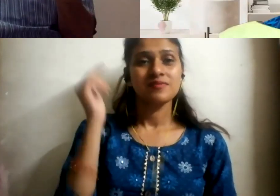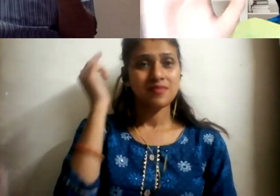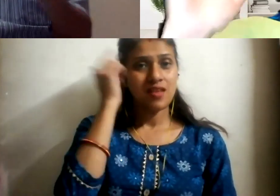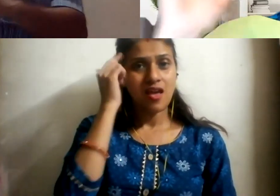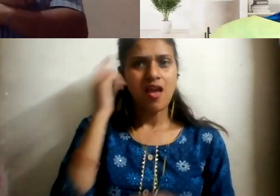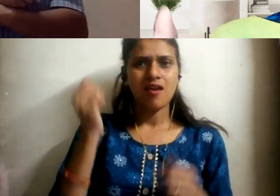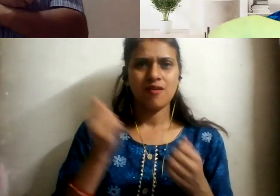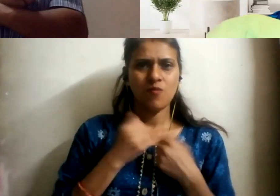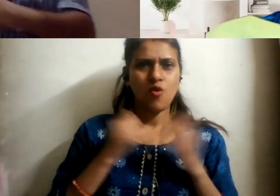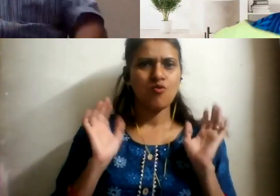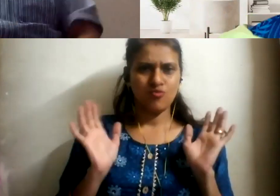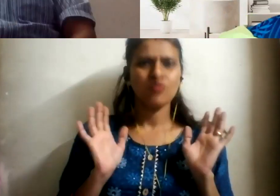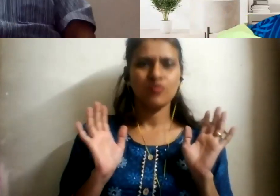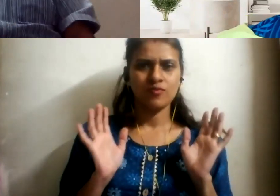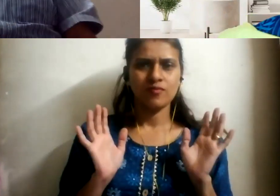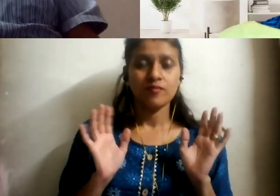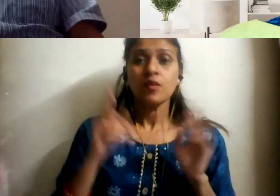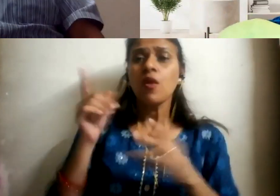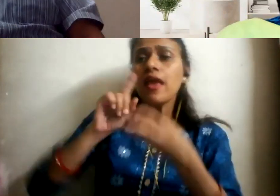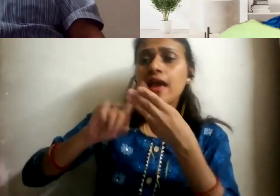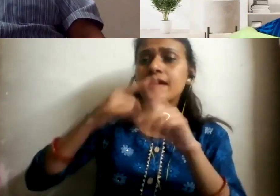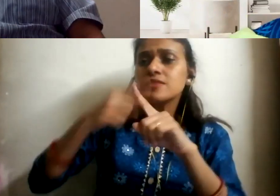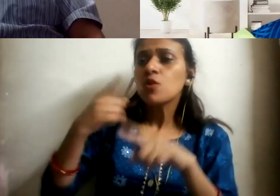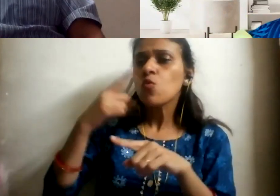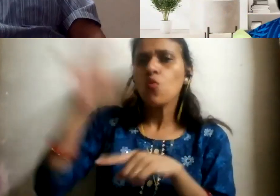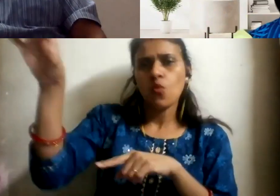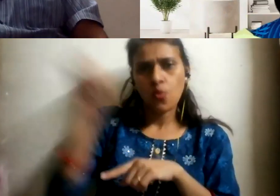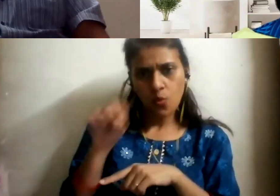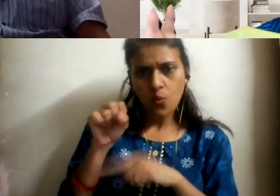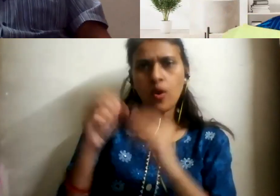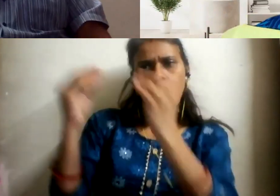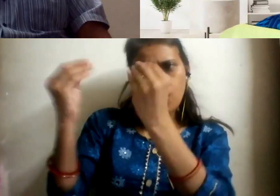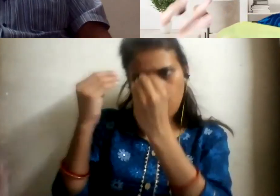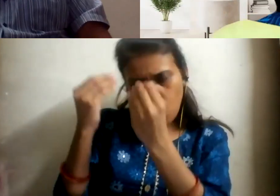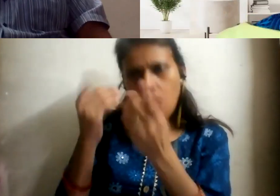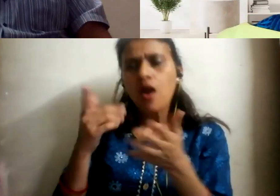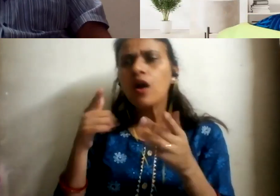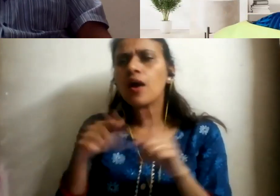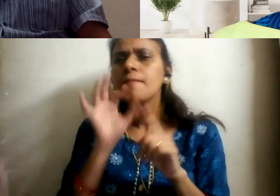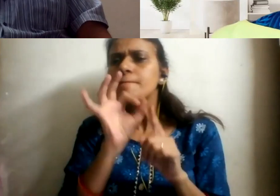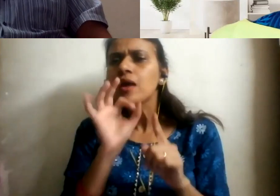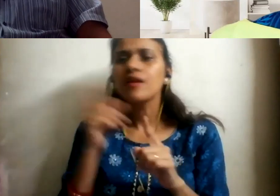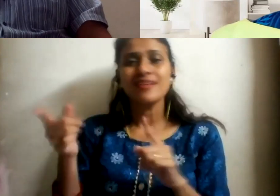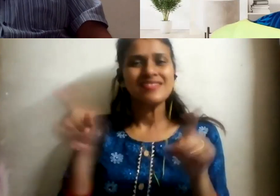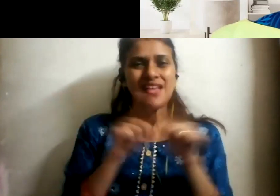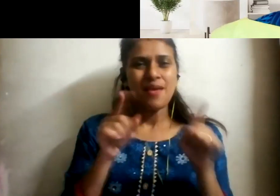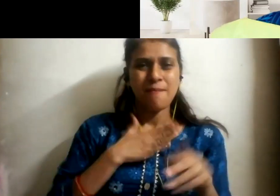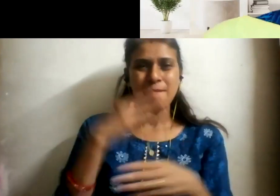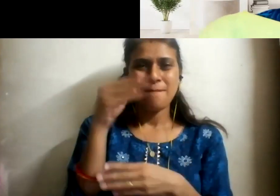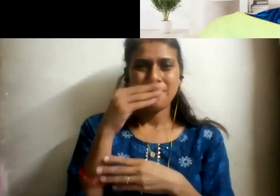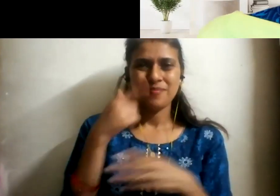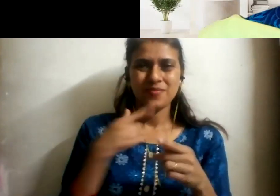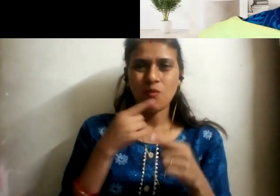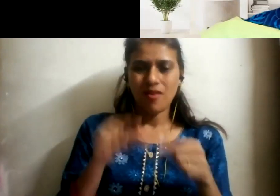चलाना है, जो एक्सपर्ट्स हैं उनको लेकर आइए, उनसे आप सलाह लीजिए कि हम ये का, जैसे एलोवेरा का मैं बता रही थी कहानी